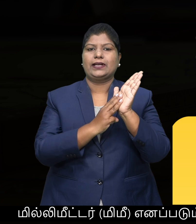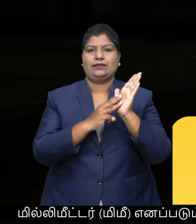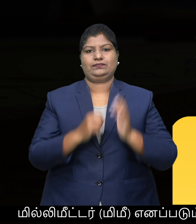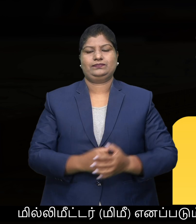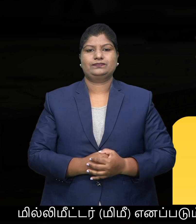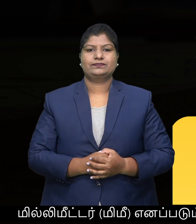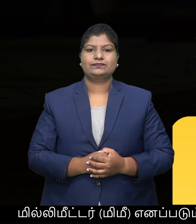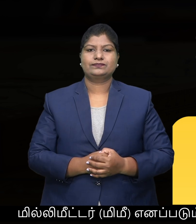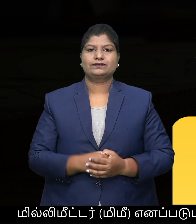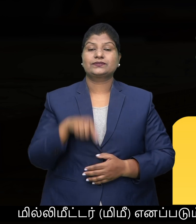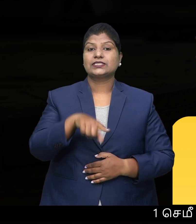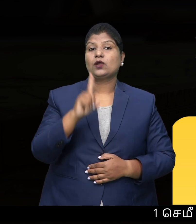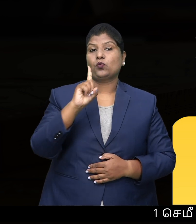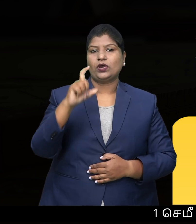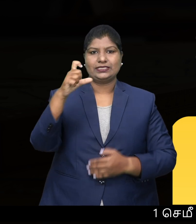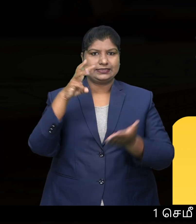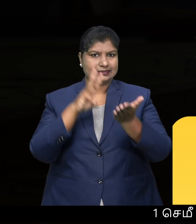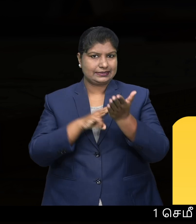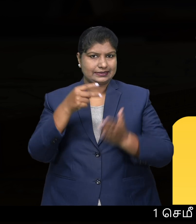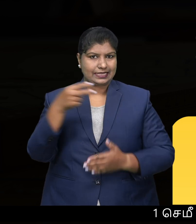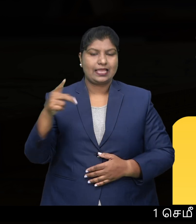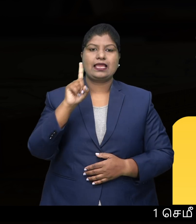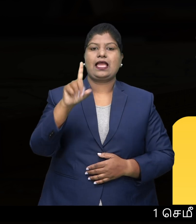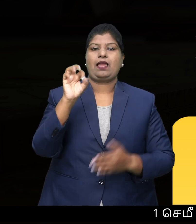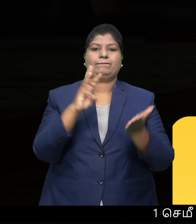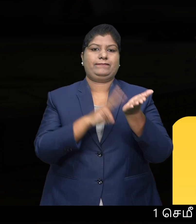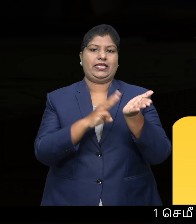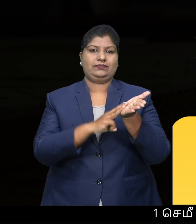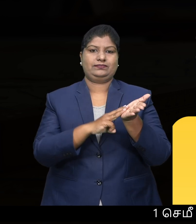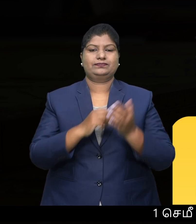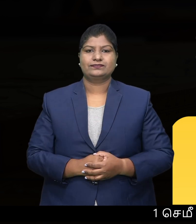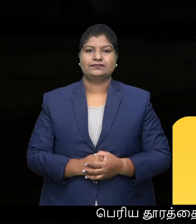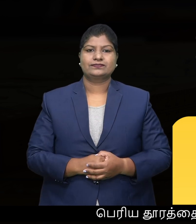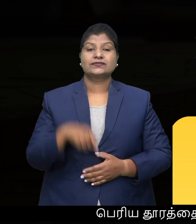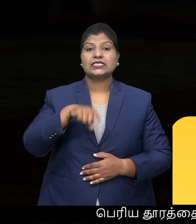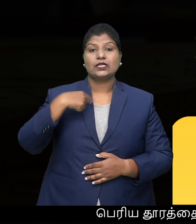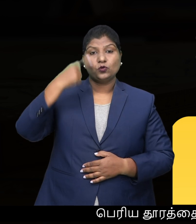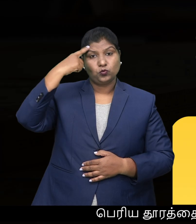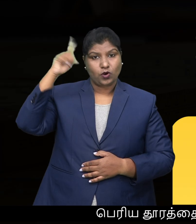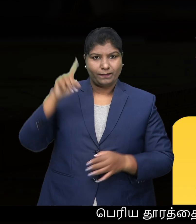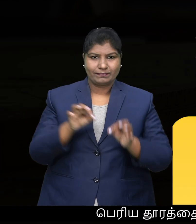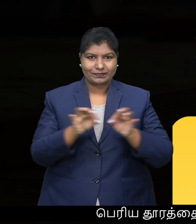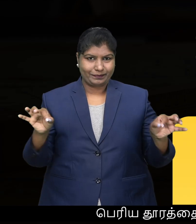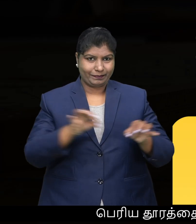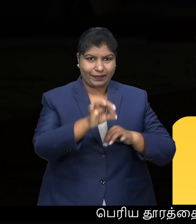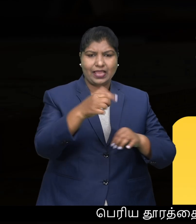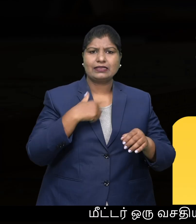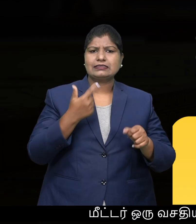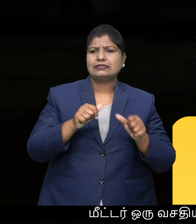சம பிரிவுகள் உள்ளன. 1 சென்டிமீட்டர் ஈடு 10 மில்லிமீட்டர். பெரிய தூரத்தை அளவிடுவதற்கு மீட்டர்